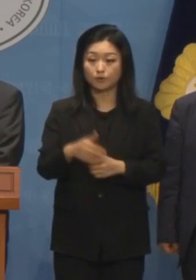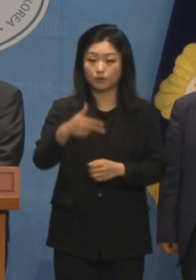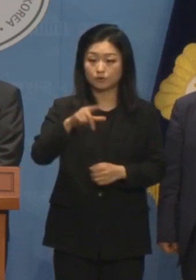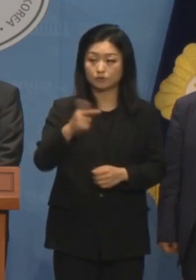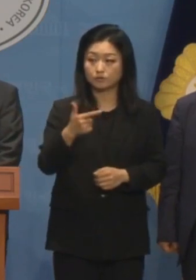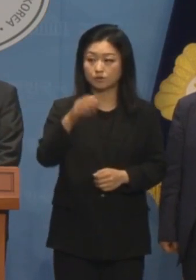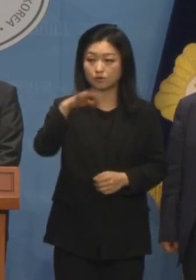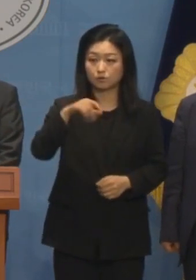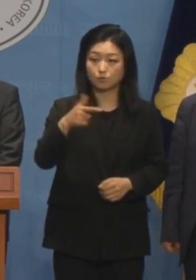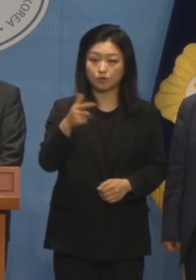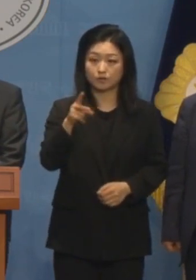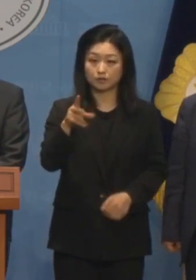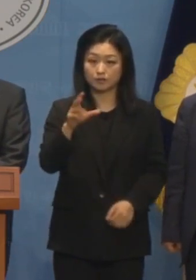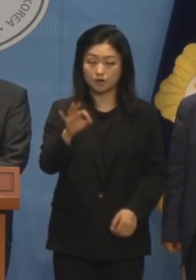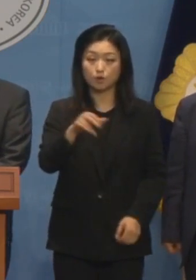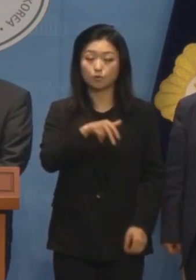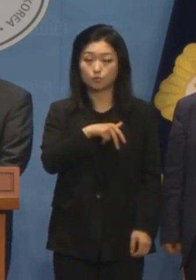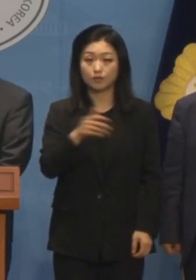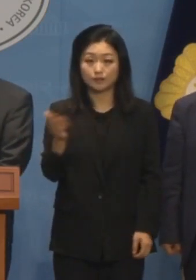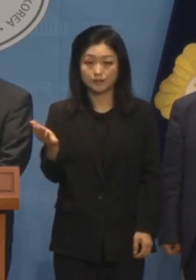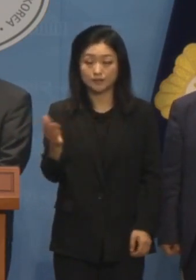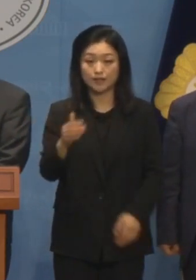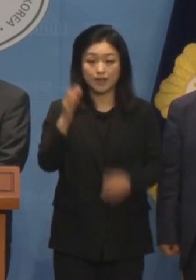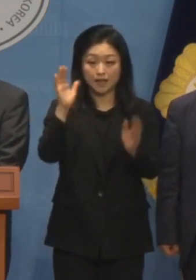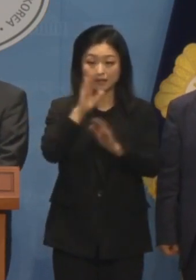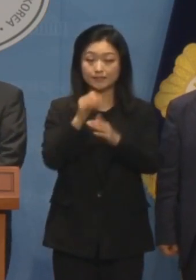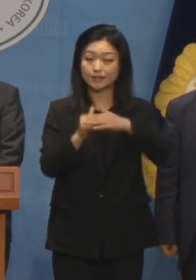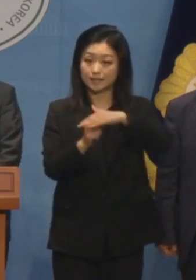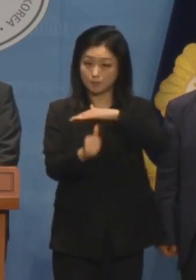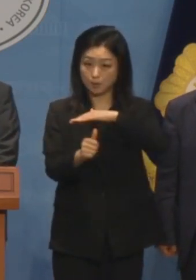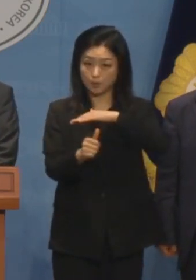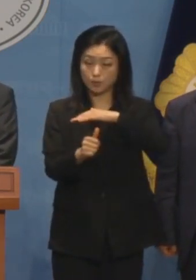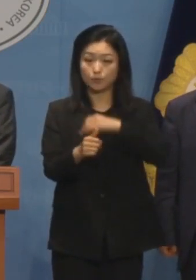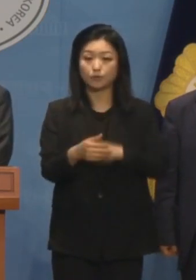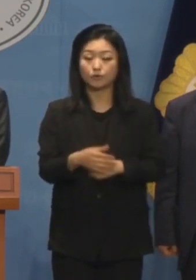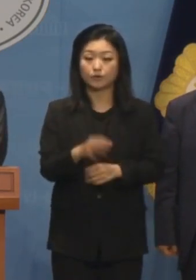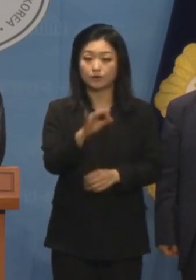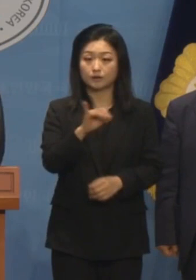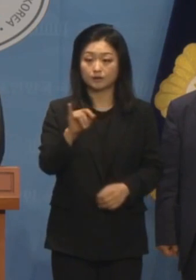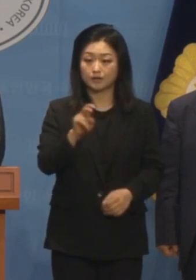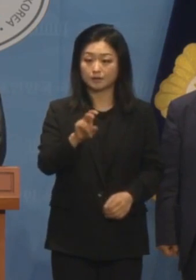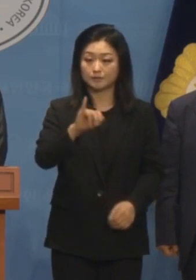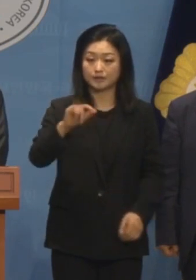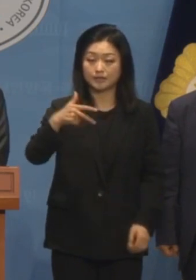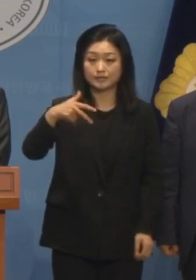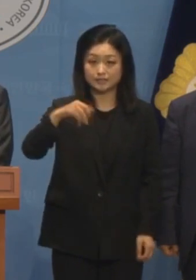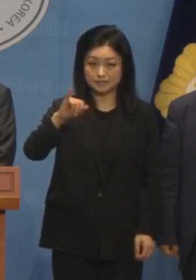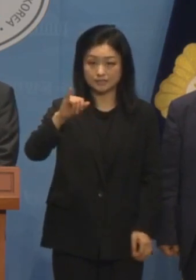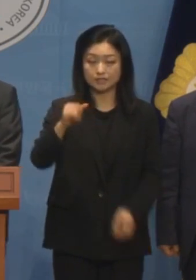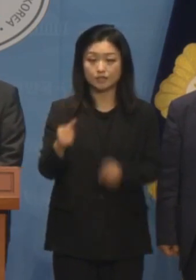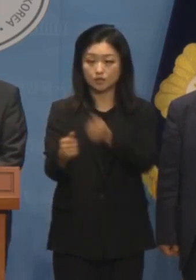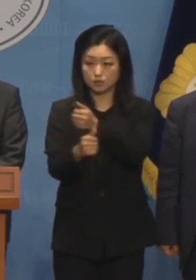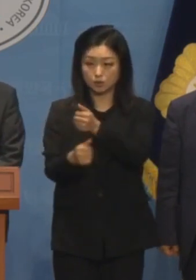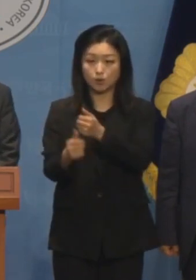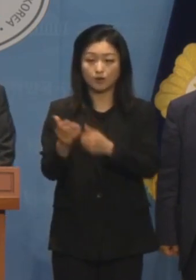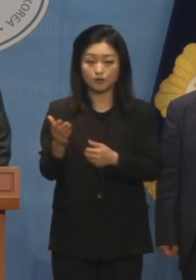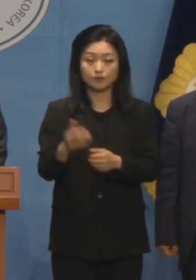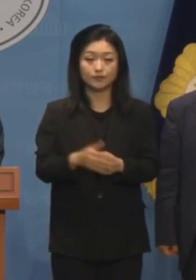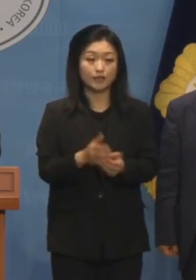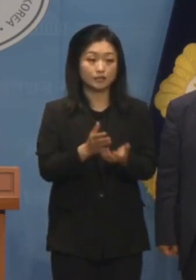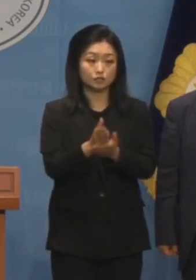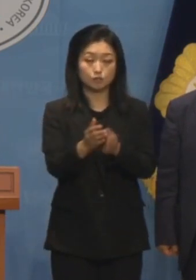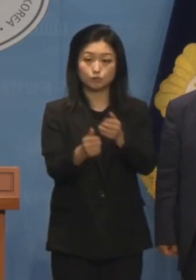위원 나오셨습니다. 학생 대표로 국가교육위원이신 이민지 위원 나오셨습니다. 전문위원